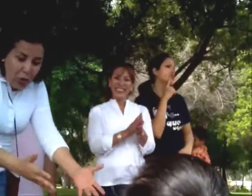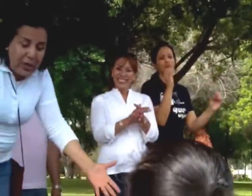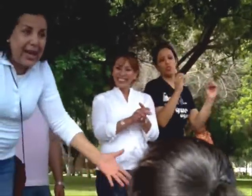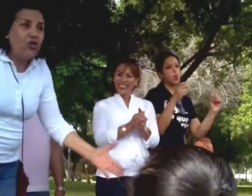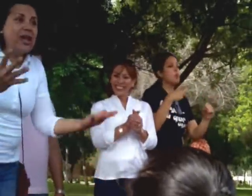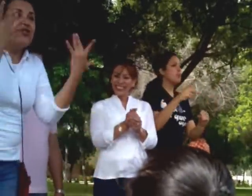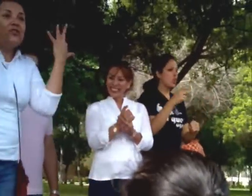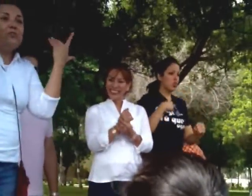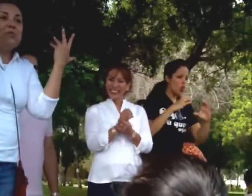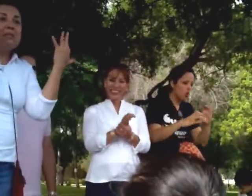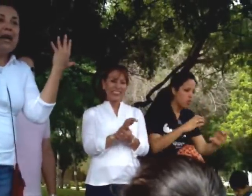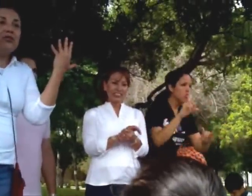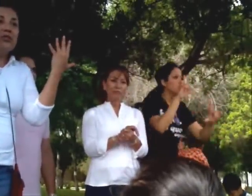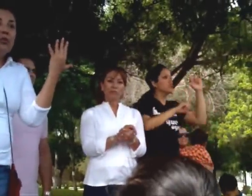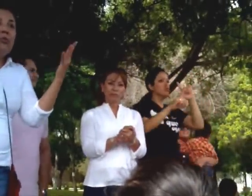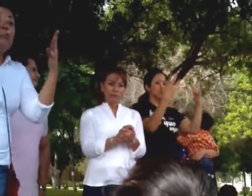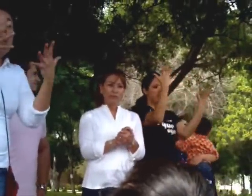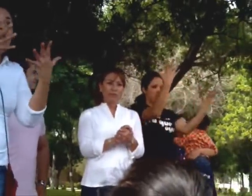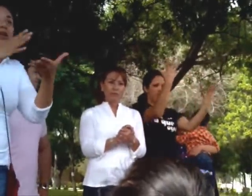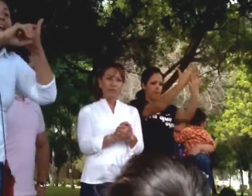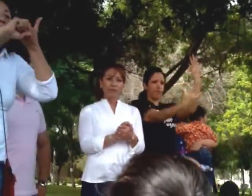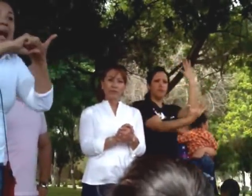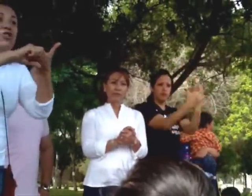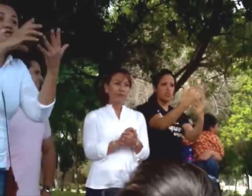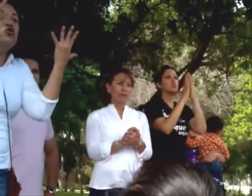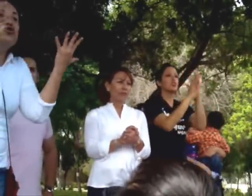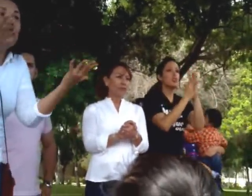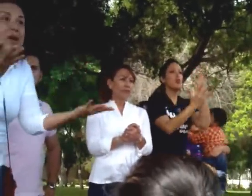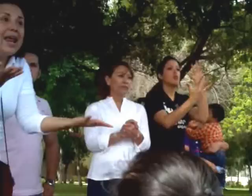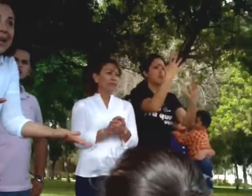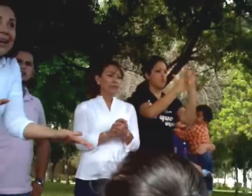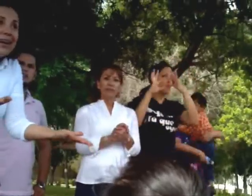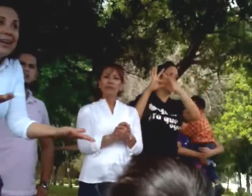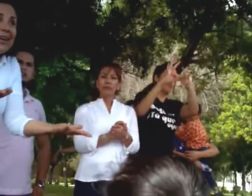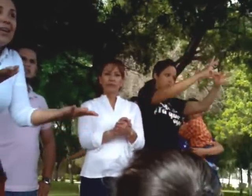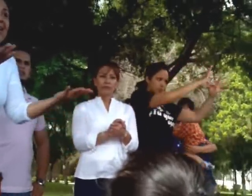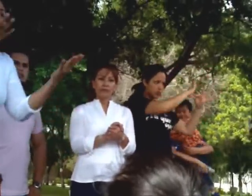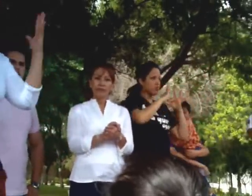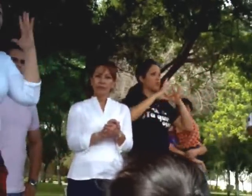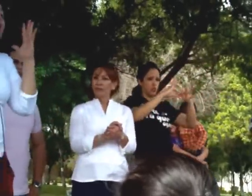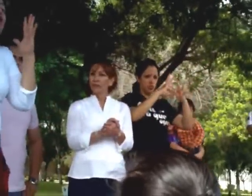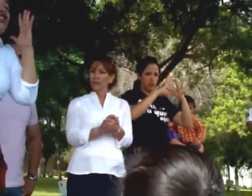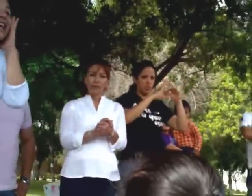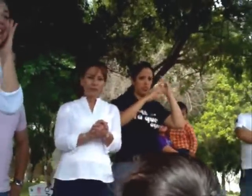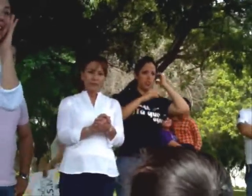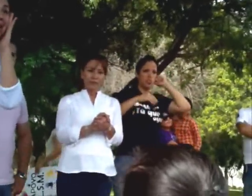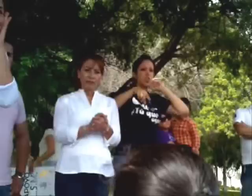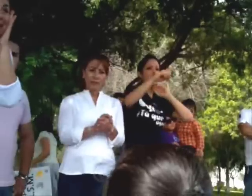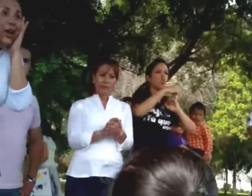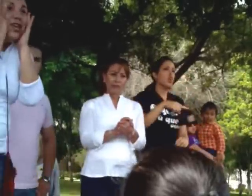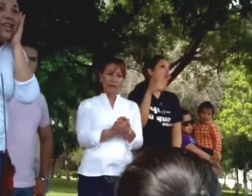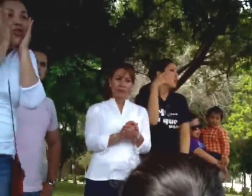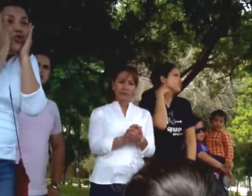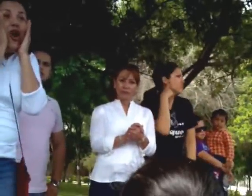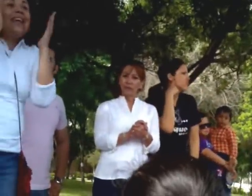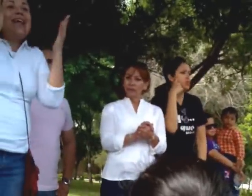me puedo comunicar con ellos si no es por mis manos. Por favor, que las manos nos unan. No lo que no tienen.